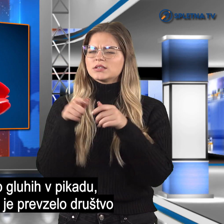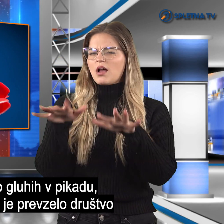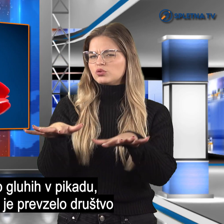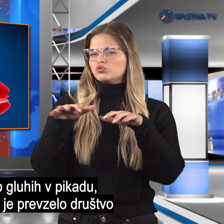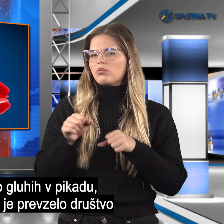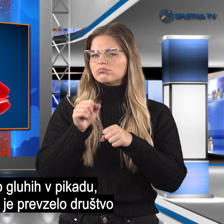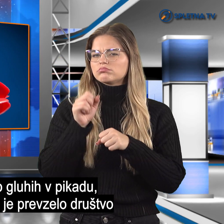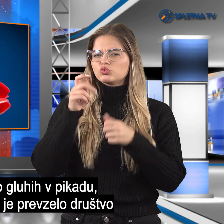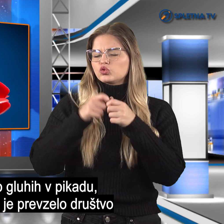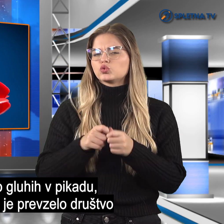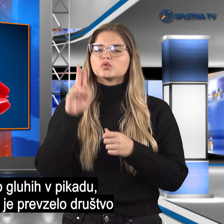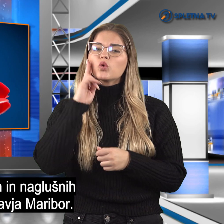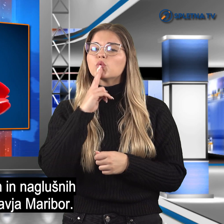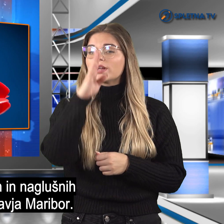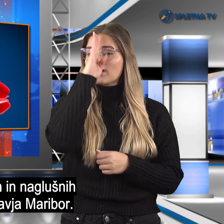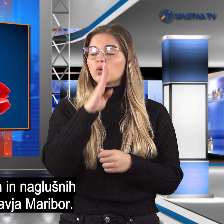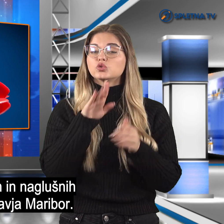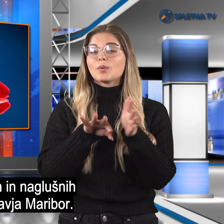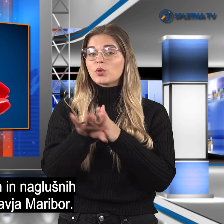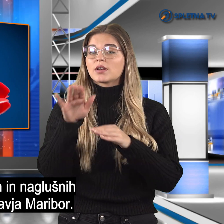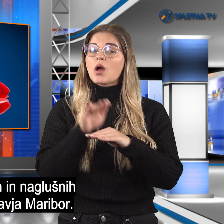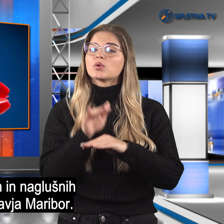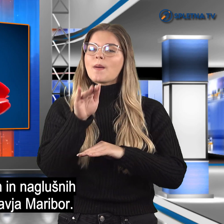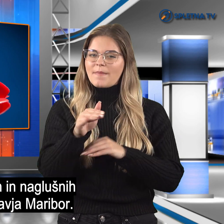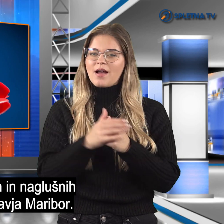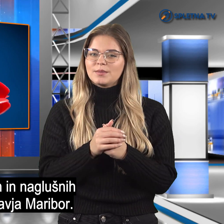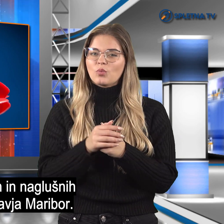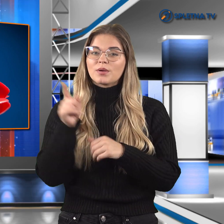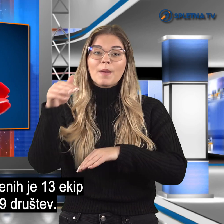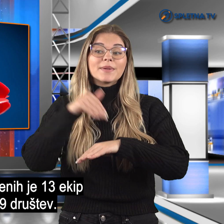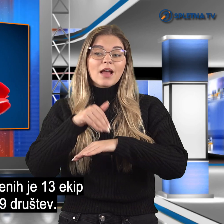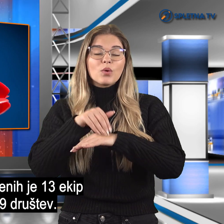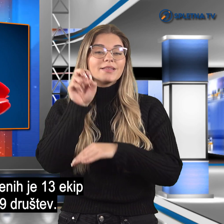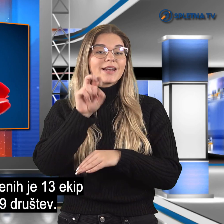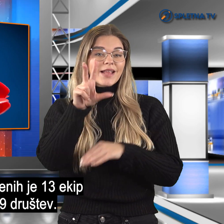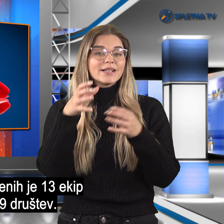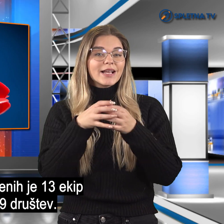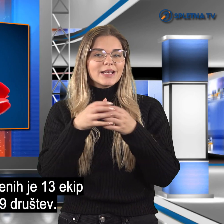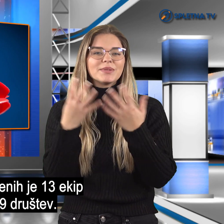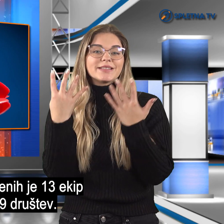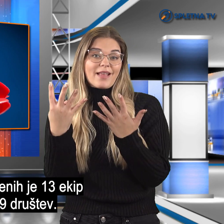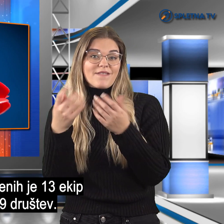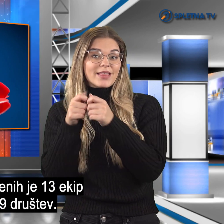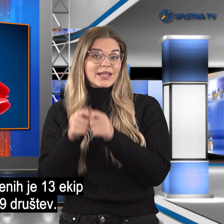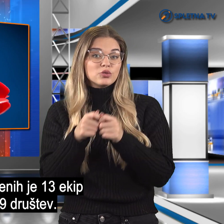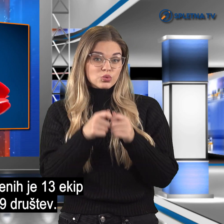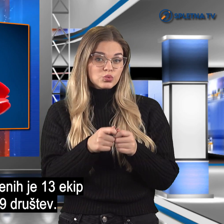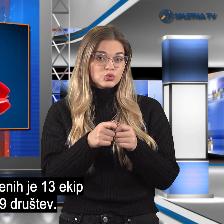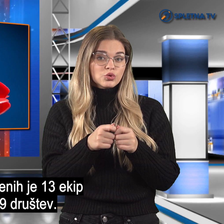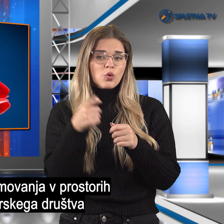Organizacijo je prevzelo Društvo gluhih in naglušnih Podravja Maribor. Prijavljenih je 13 ekip iz 9 društev.